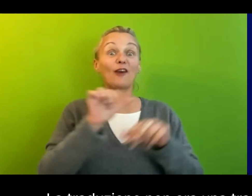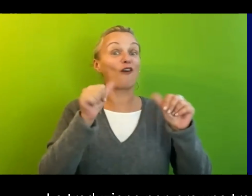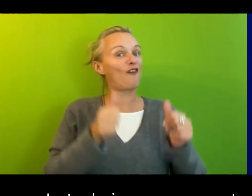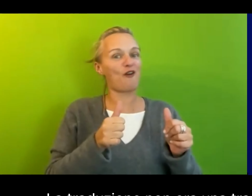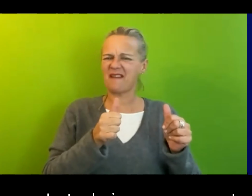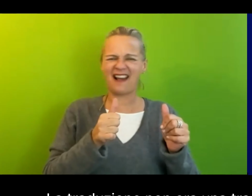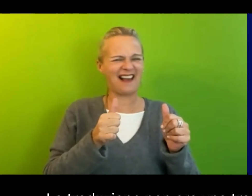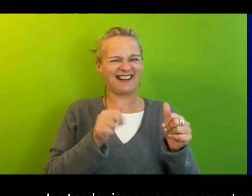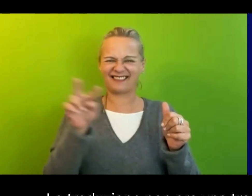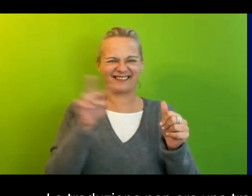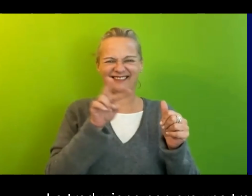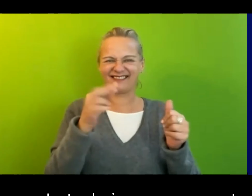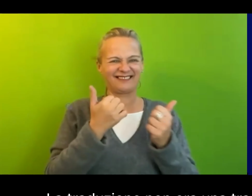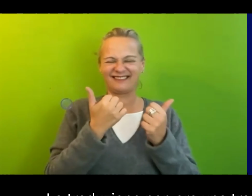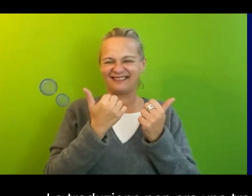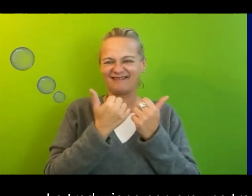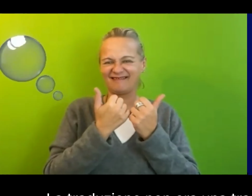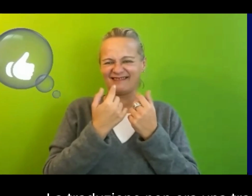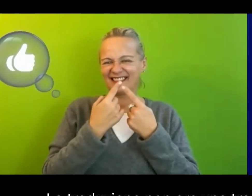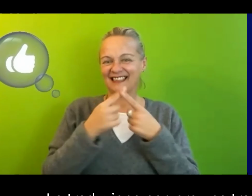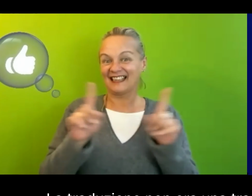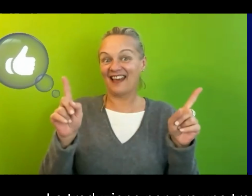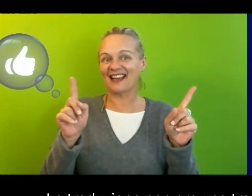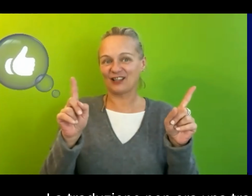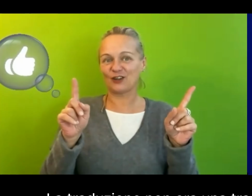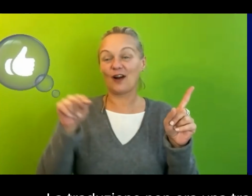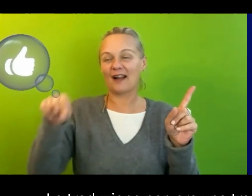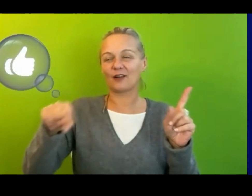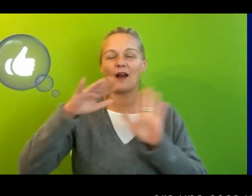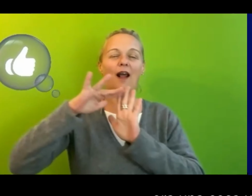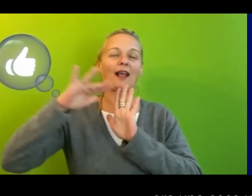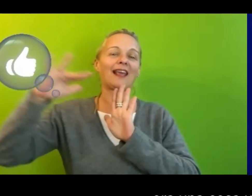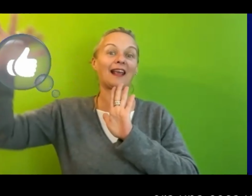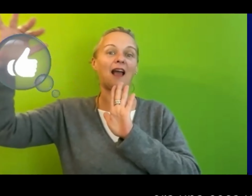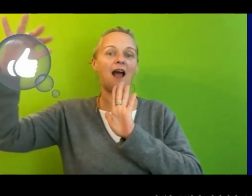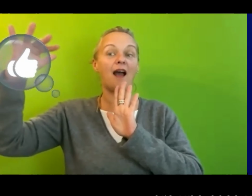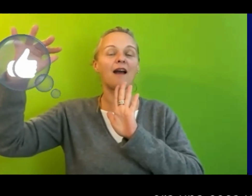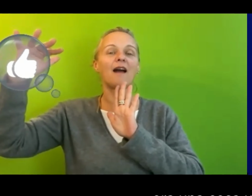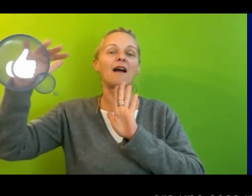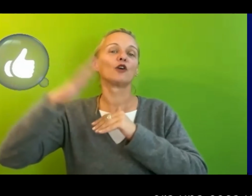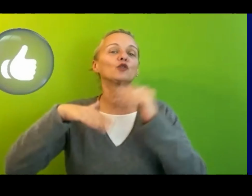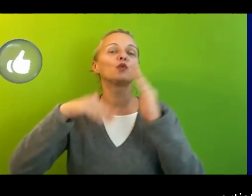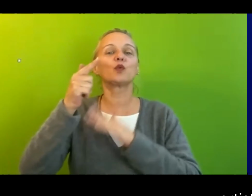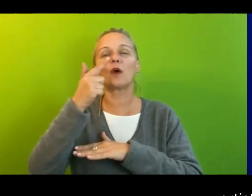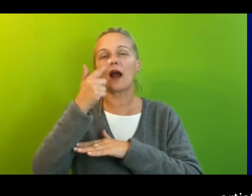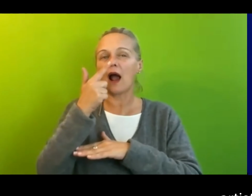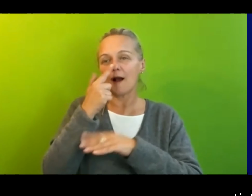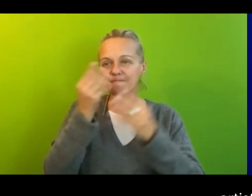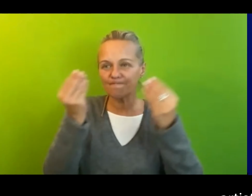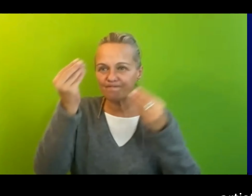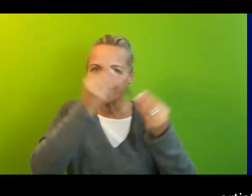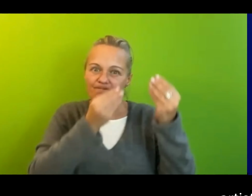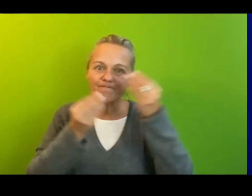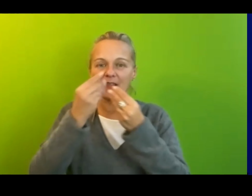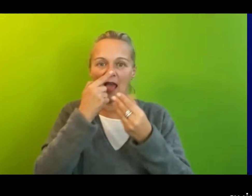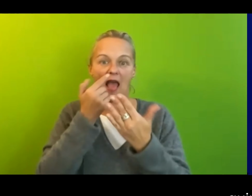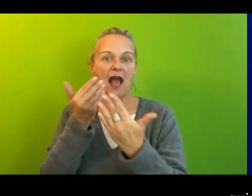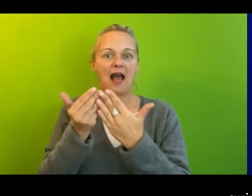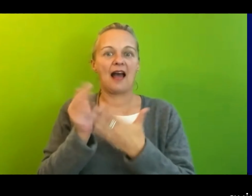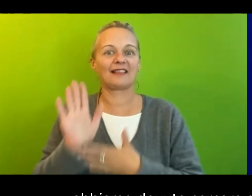La traduzione era non una traduzione formale, ovviamente. Era una cosa un po' diversa, un po'